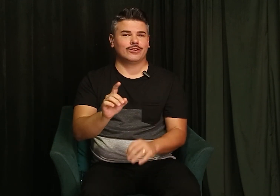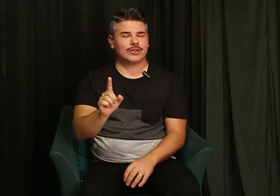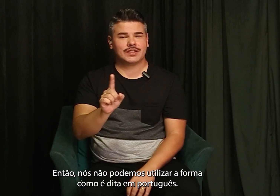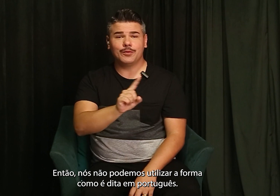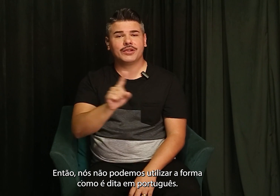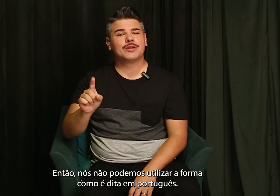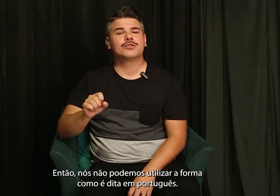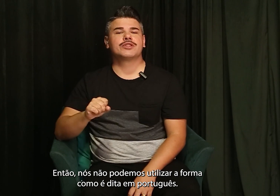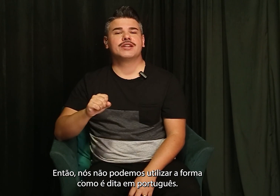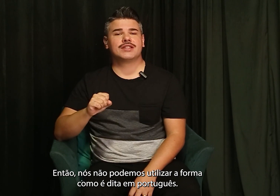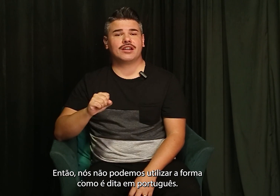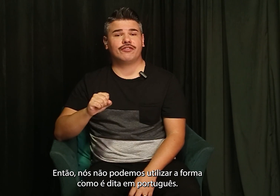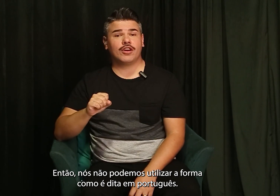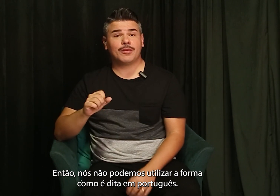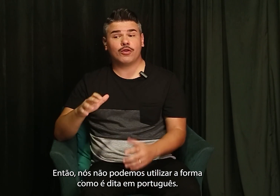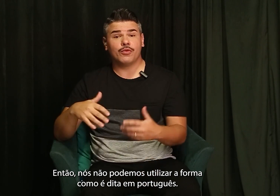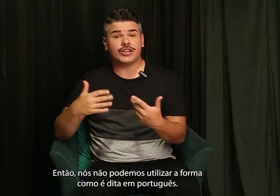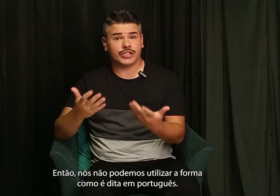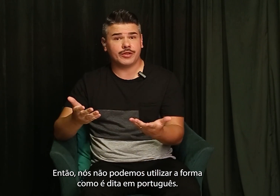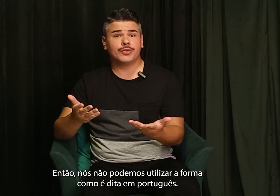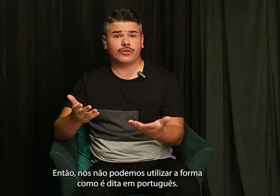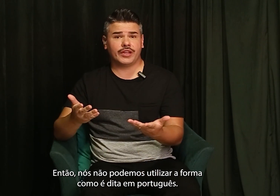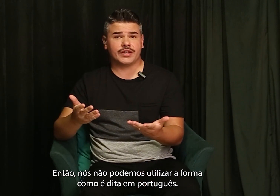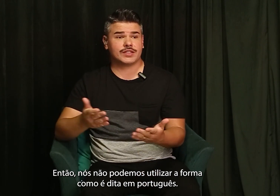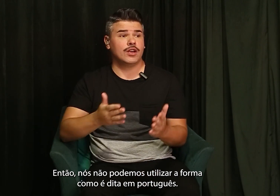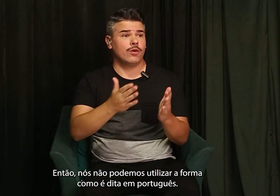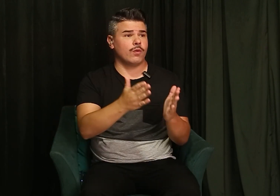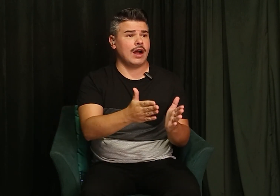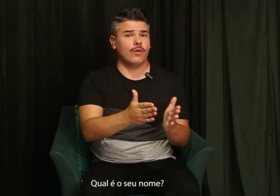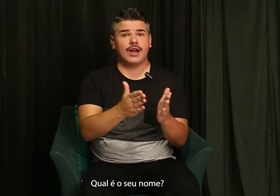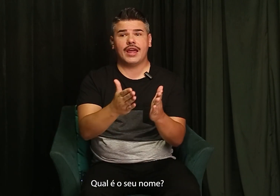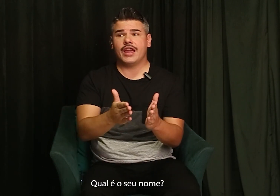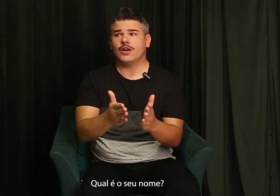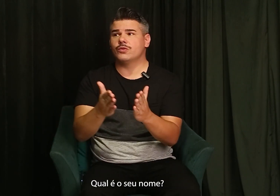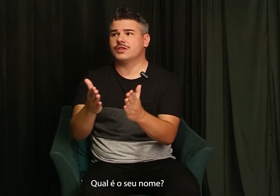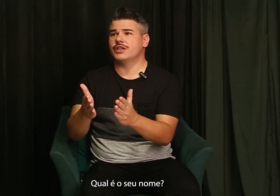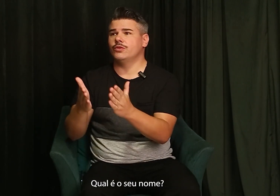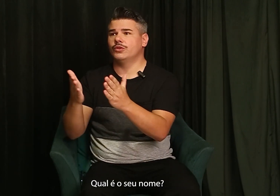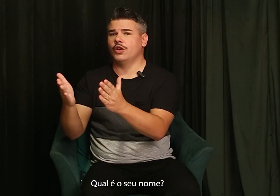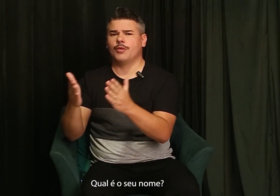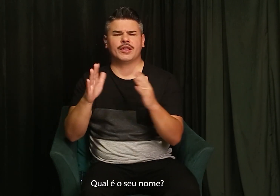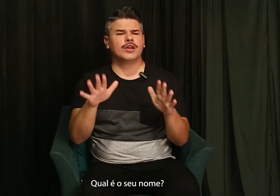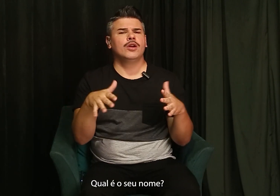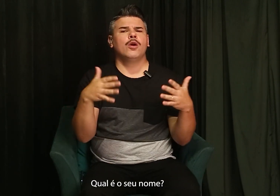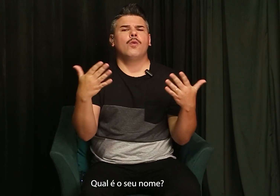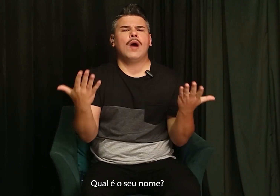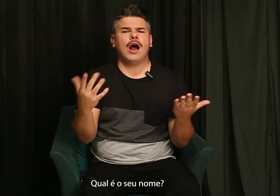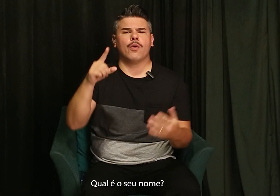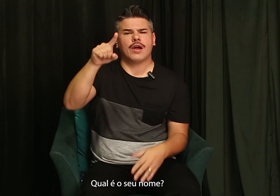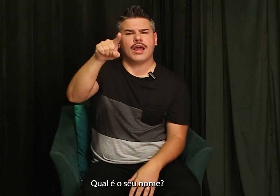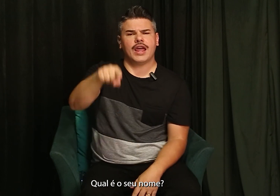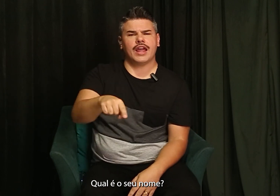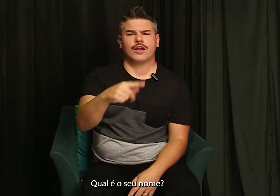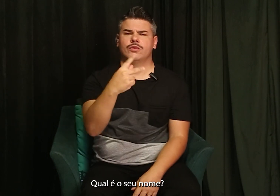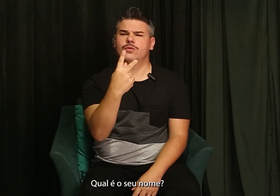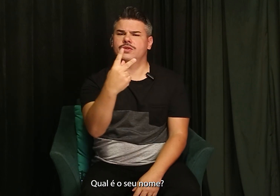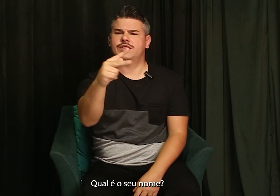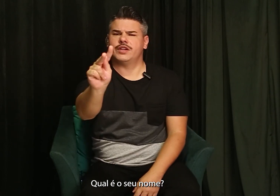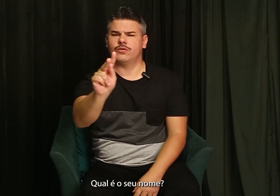Então nós não podemos utilizar a forma como é dito em português. Qual é o seu nome? Qual é o